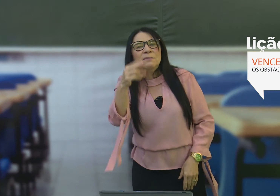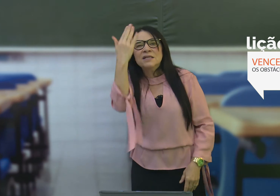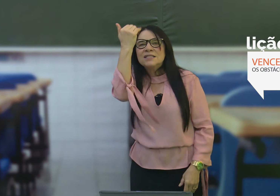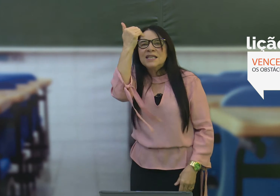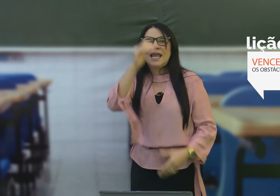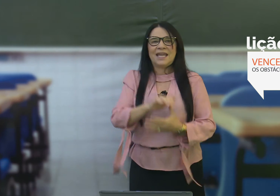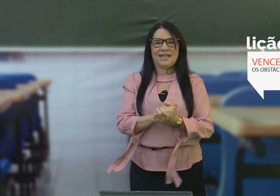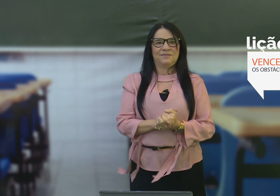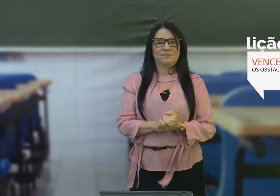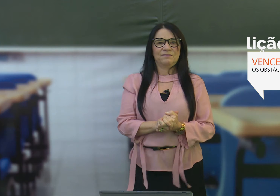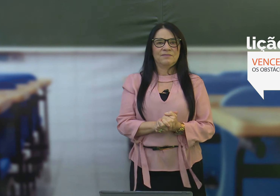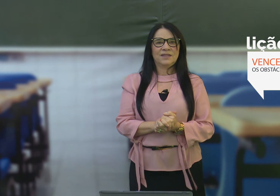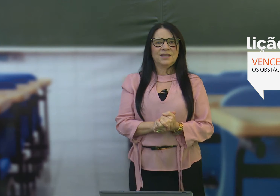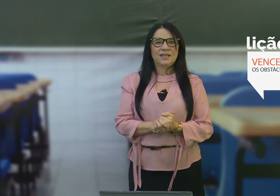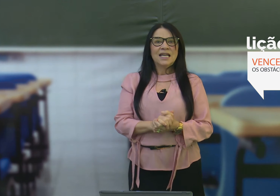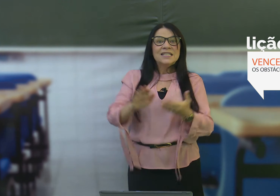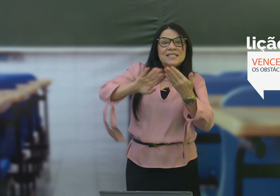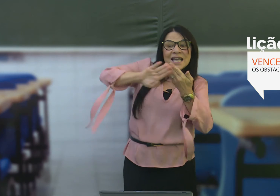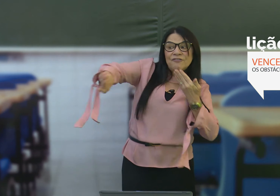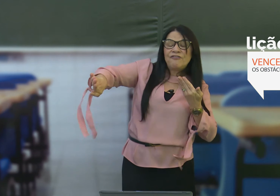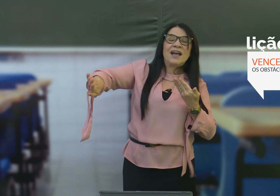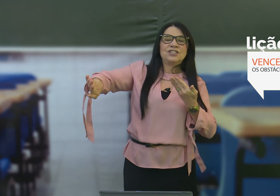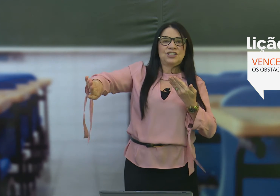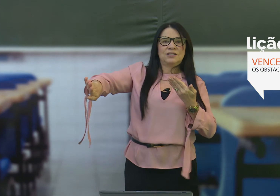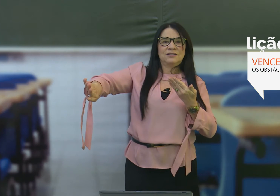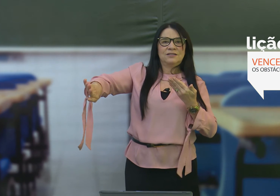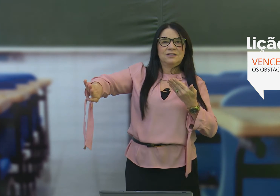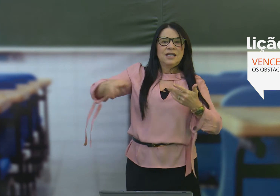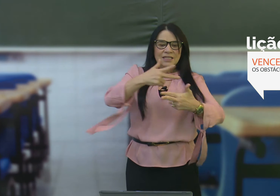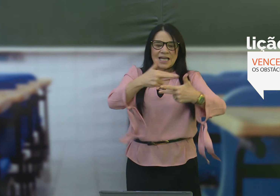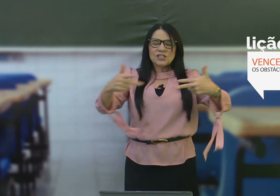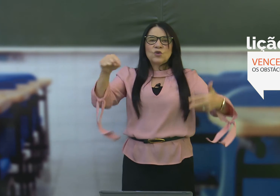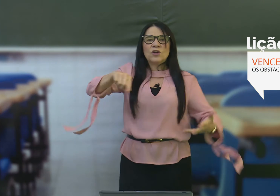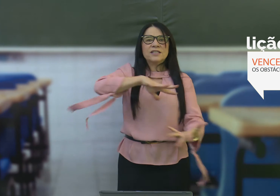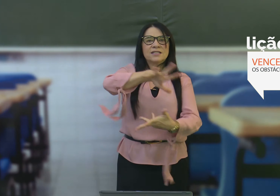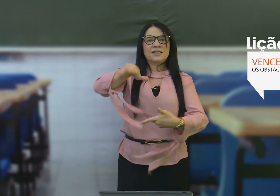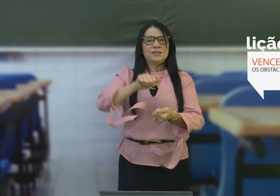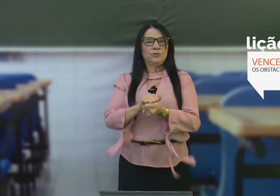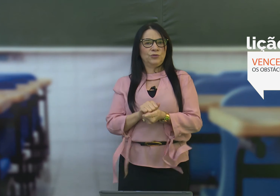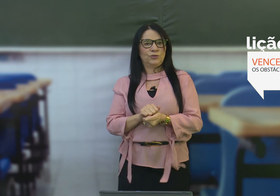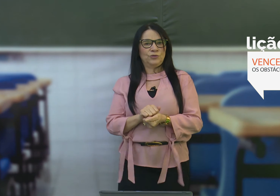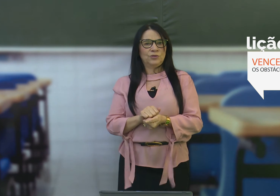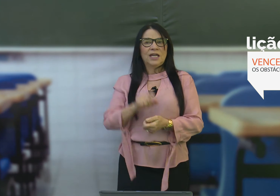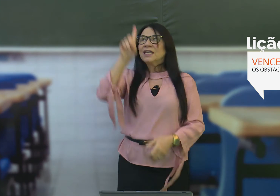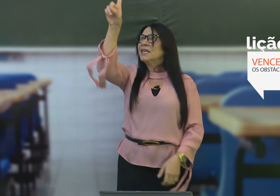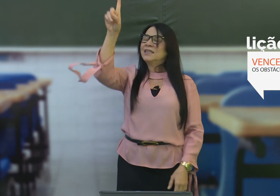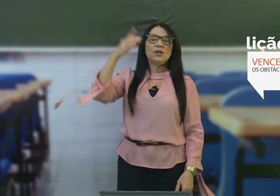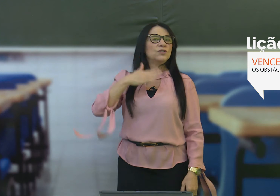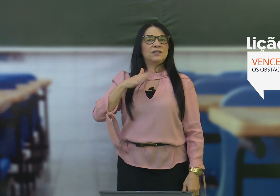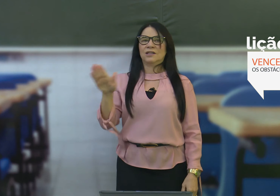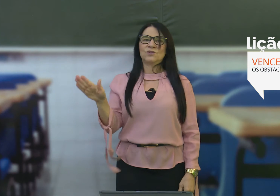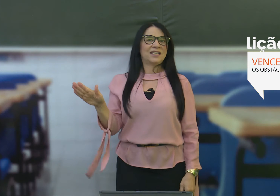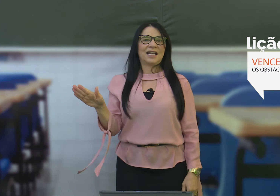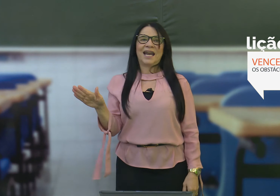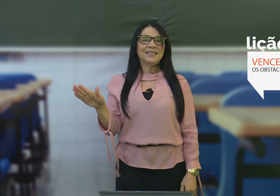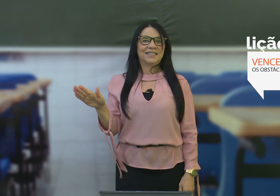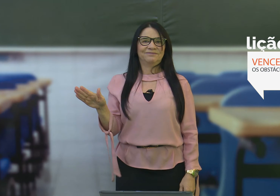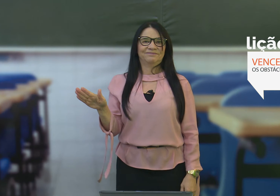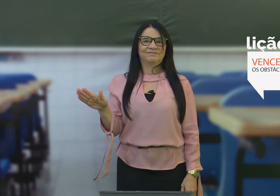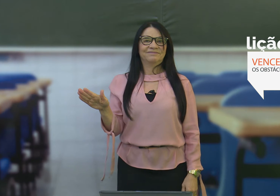irmã Cileia: se afaste das coisas desse mundo, que Deus não se agrada.